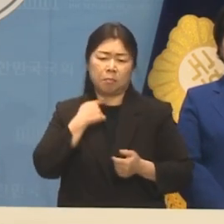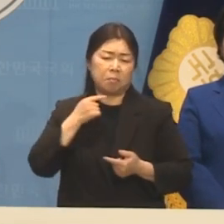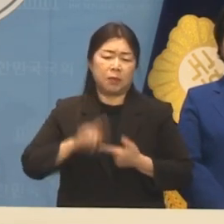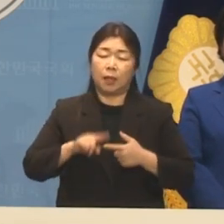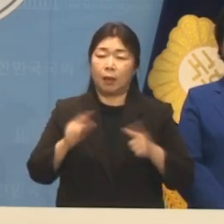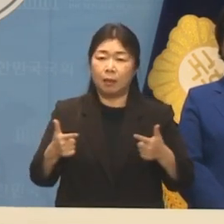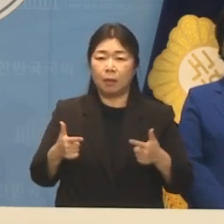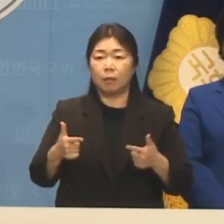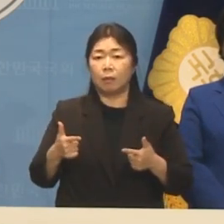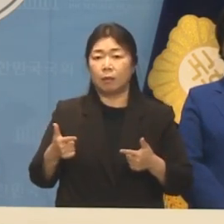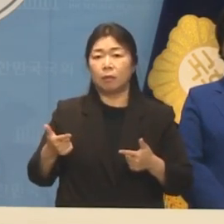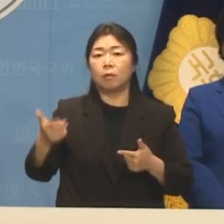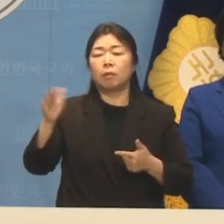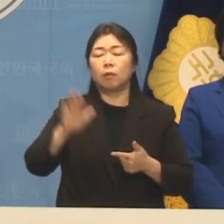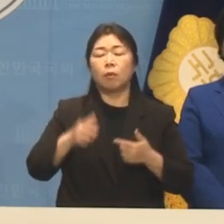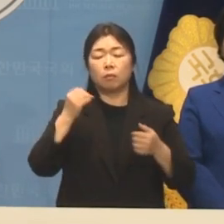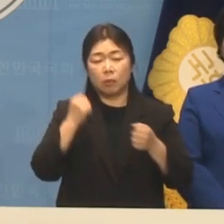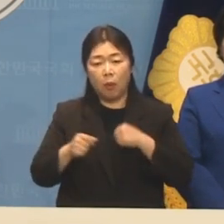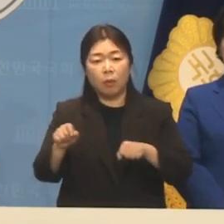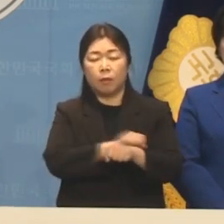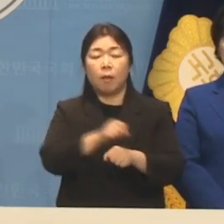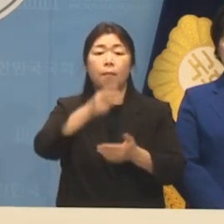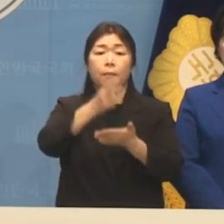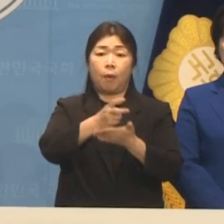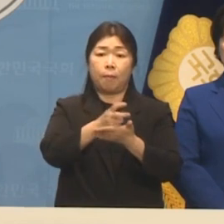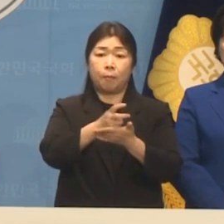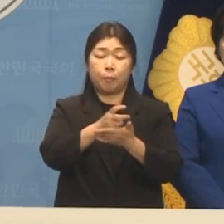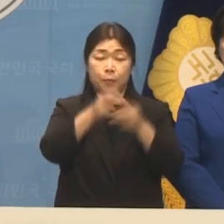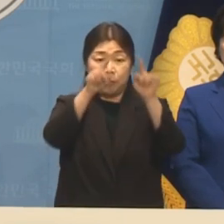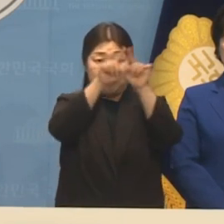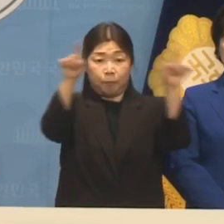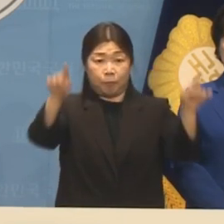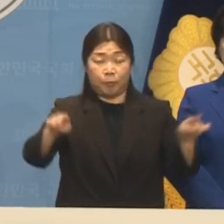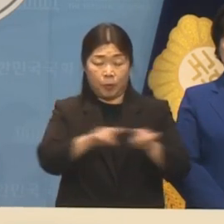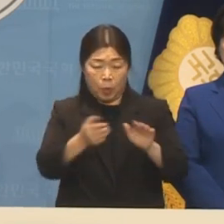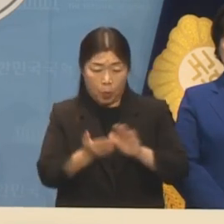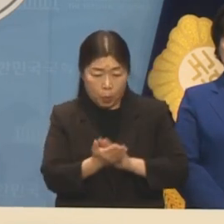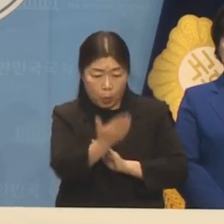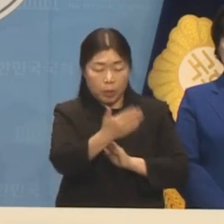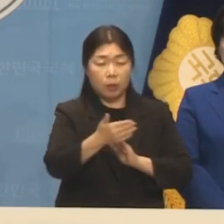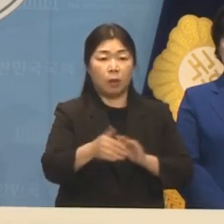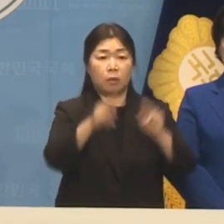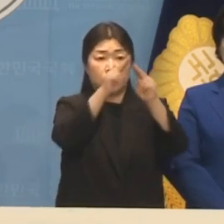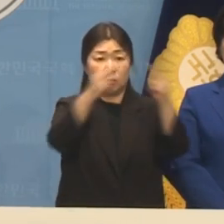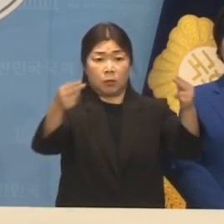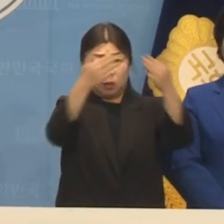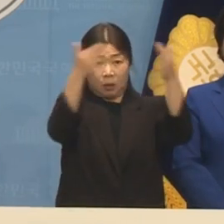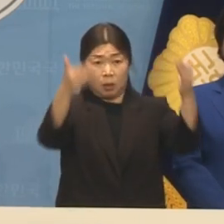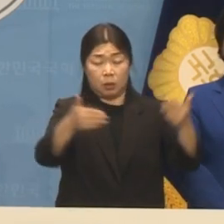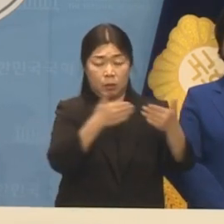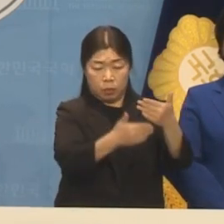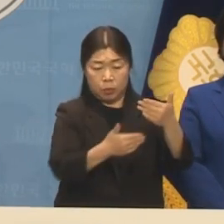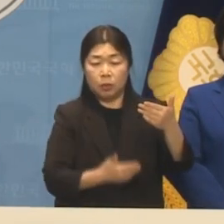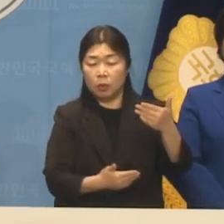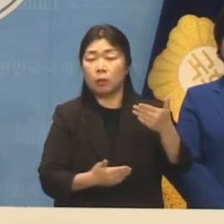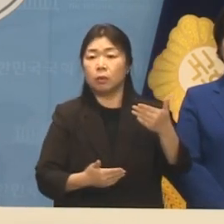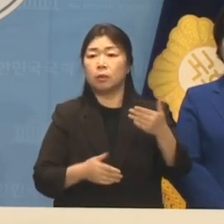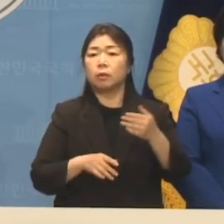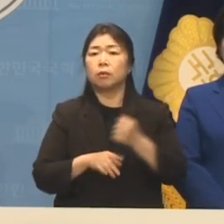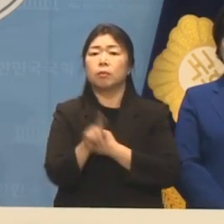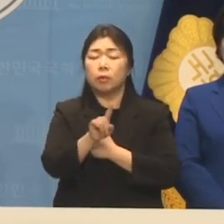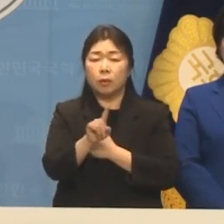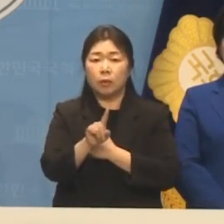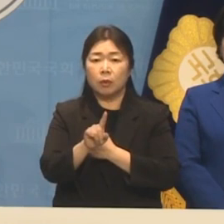그럼에도 불구하고 그 특별법이라고 한 출력한 종이를 영정사진과 같이 놓아둔 이유는